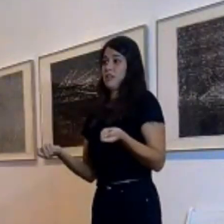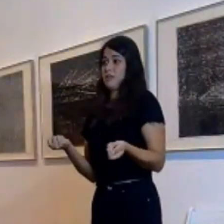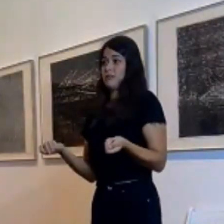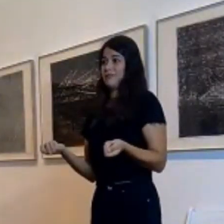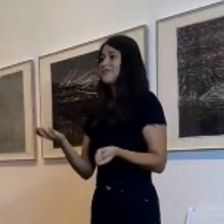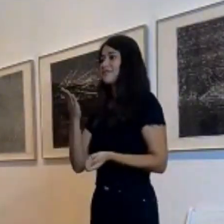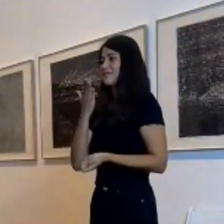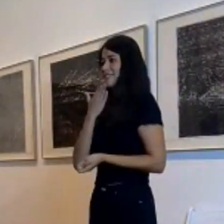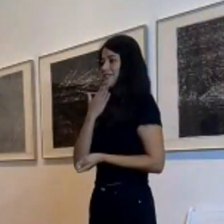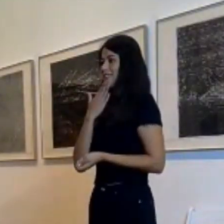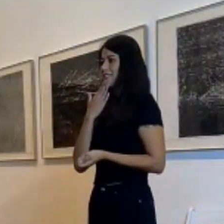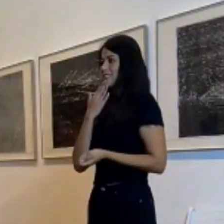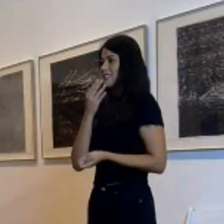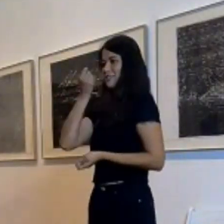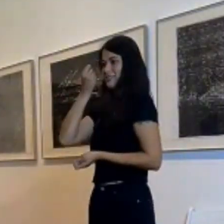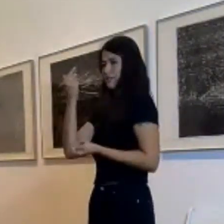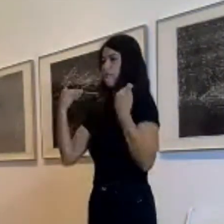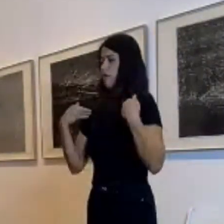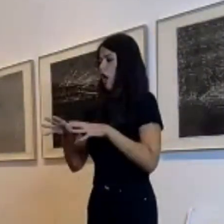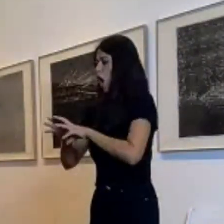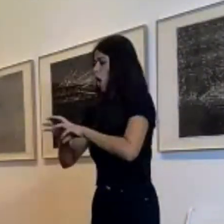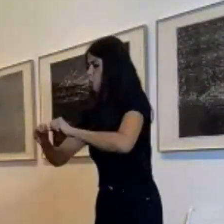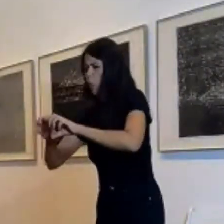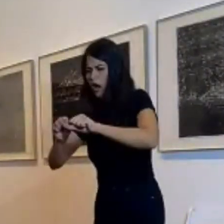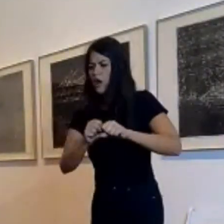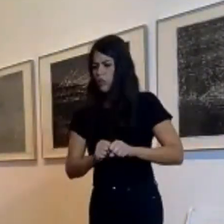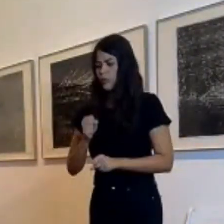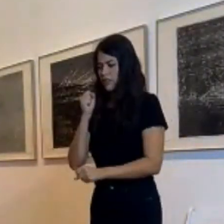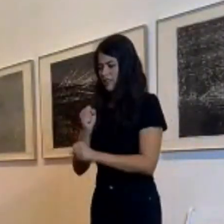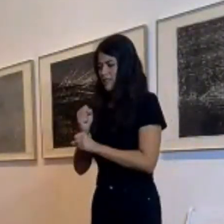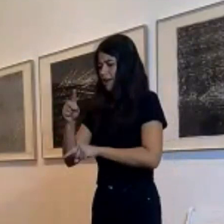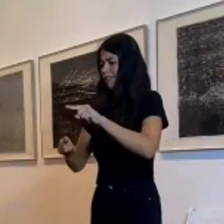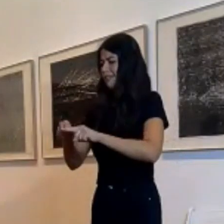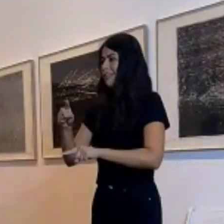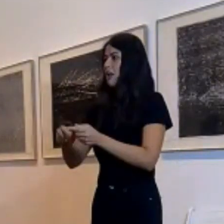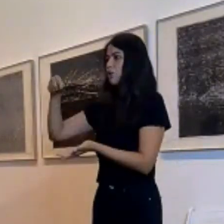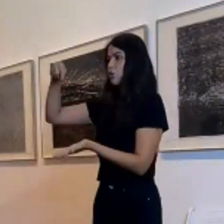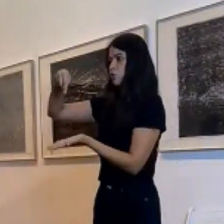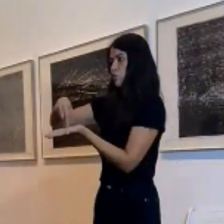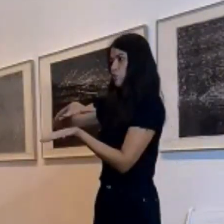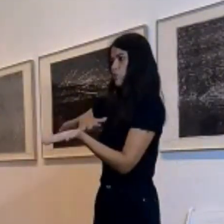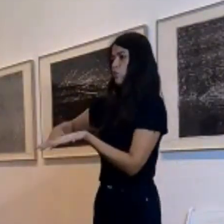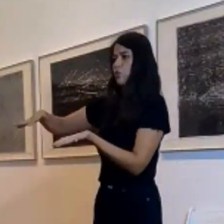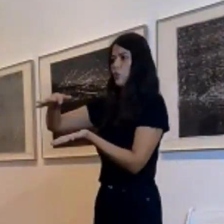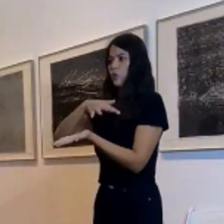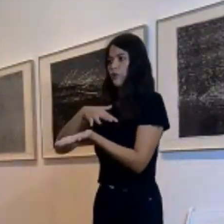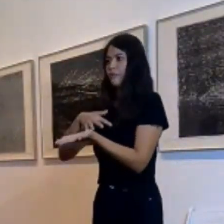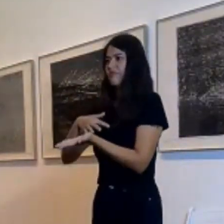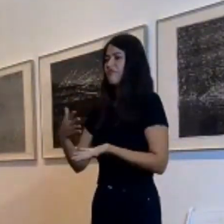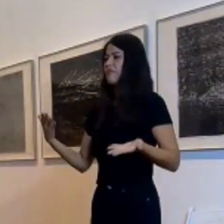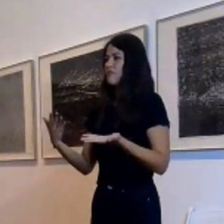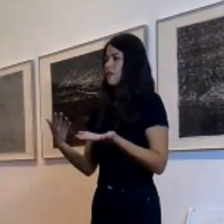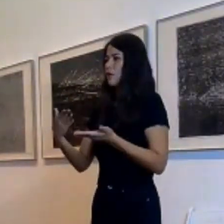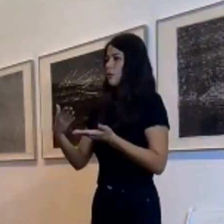también pusimos un poco en práctica esto de ponernos de acuerdo, de trabajar en el territorio, de entender también cómo podíamos y más allá de